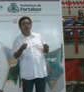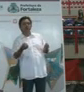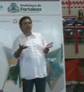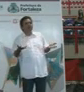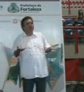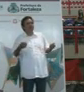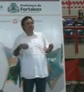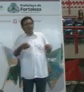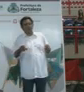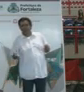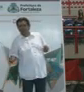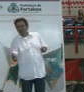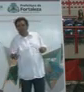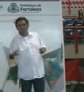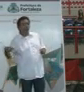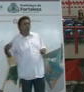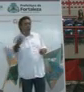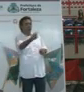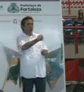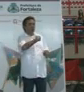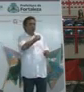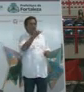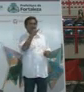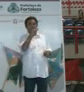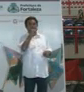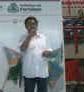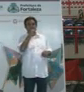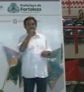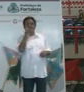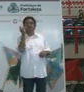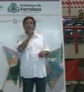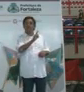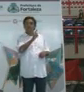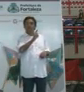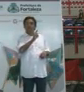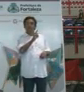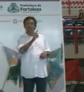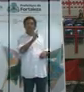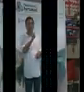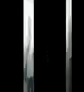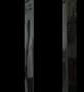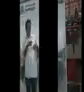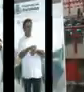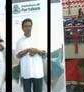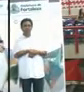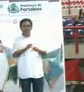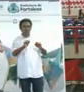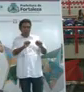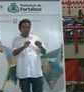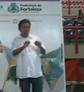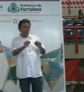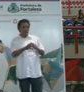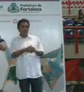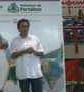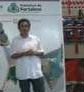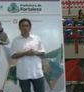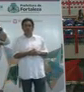grande que se eu der um exemplo aqui, vocês vão ver que é verdade. Posso